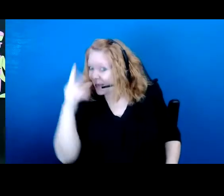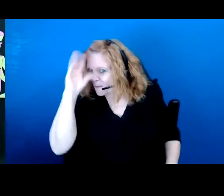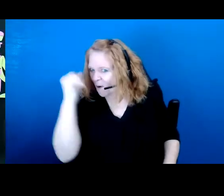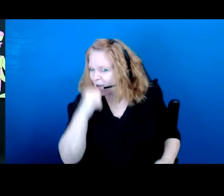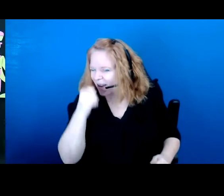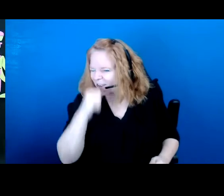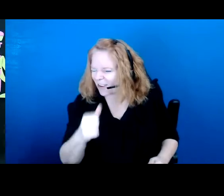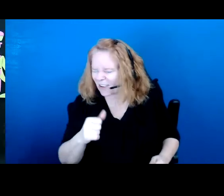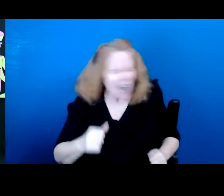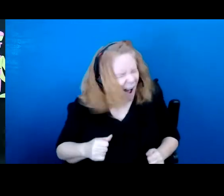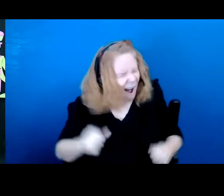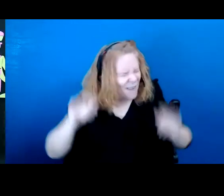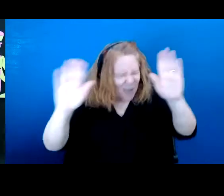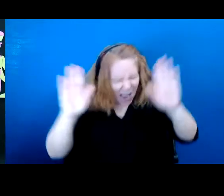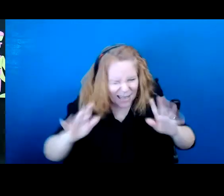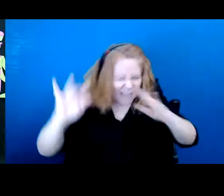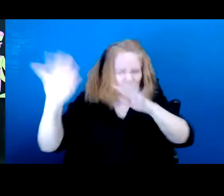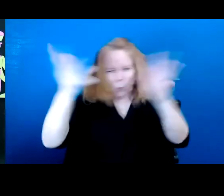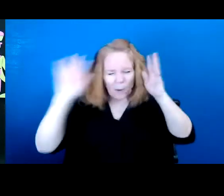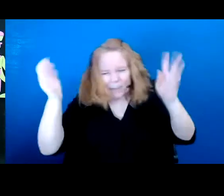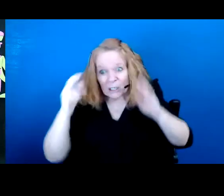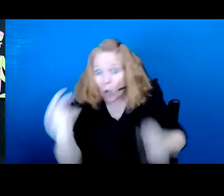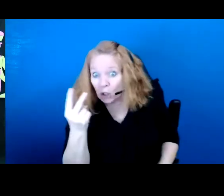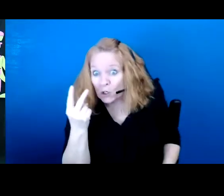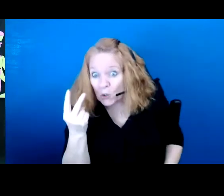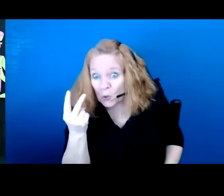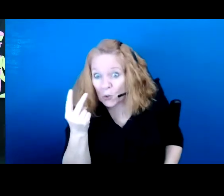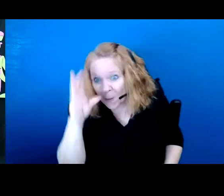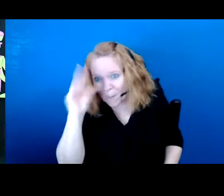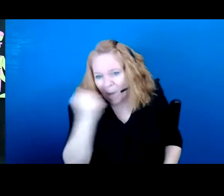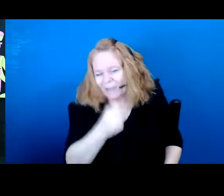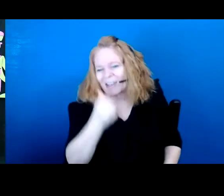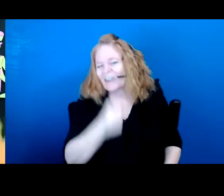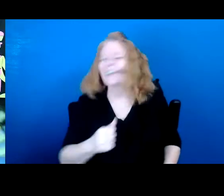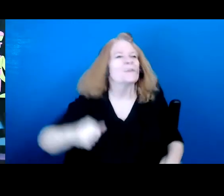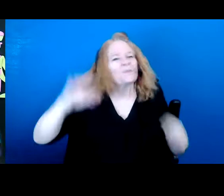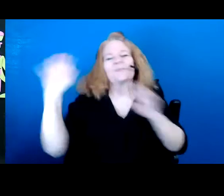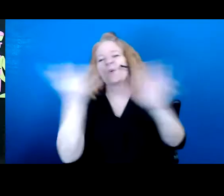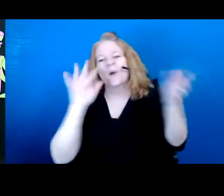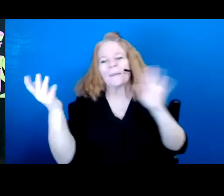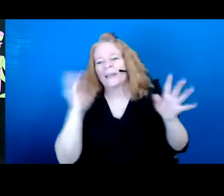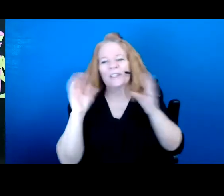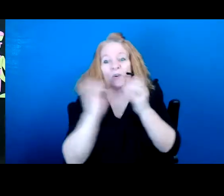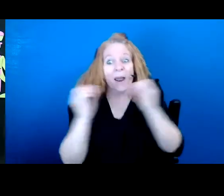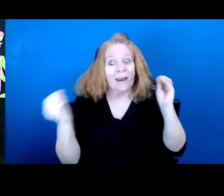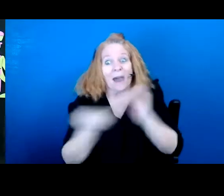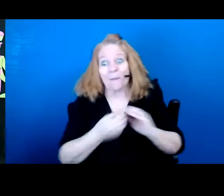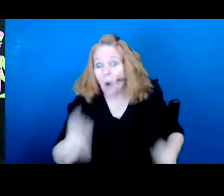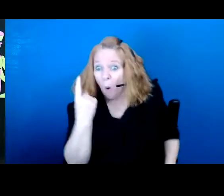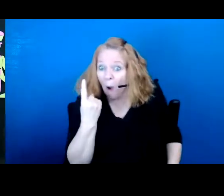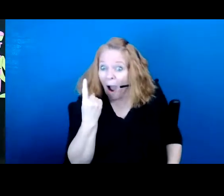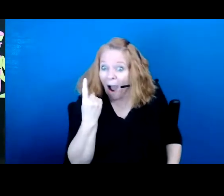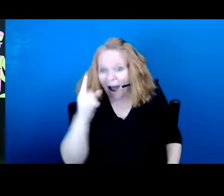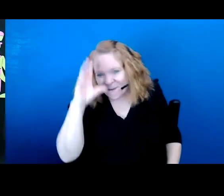3 ahora vamos con el 2 y por último con el